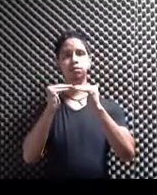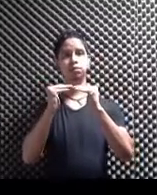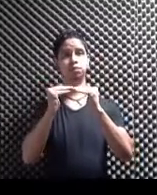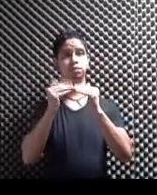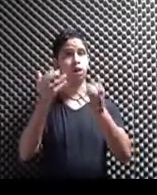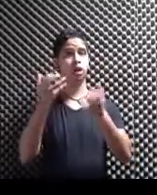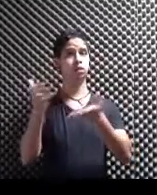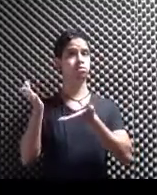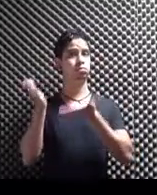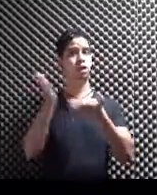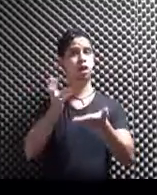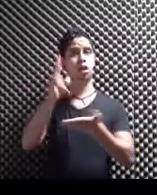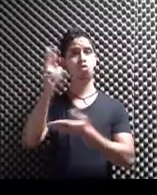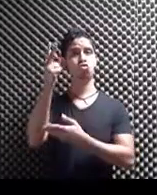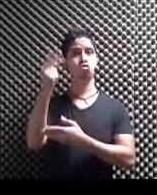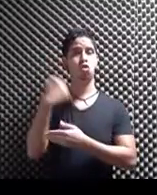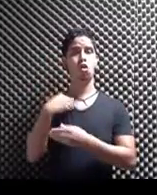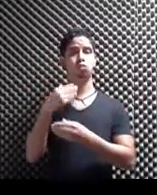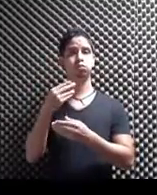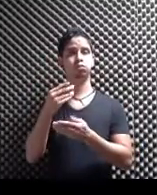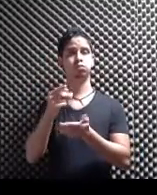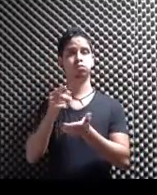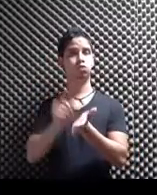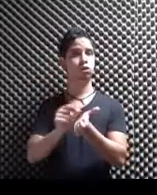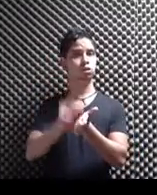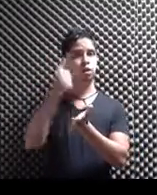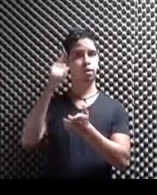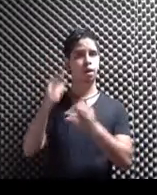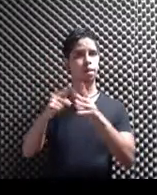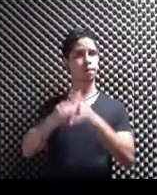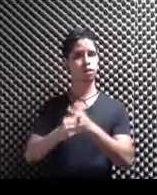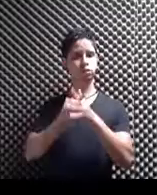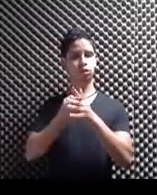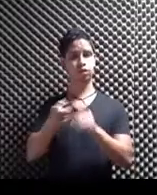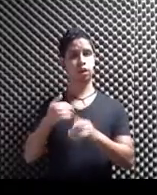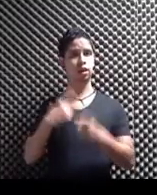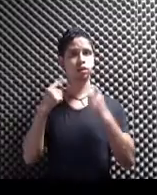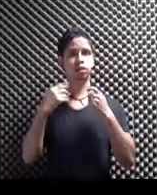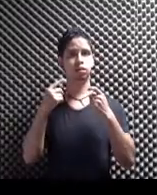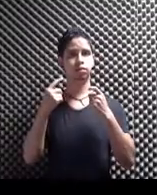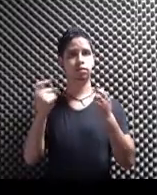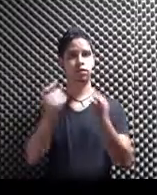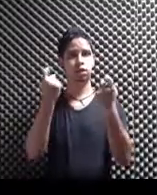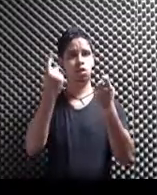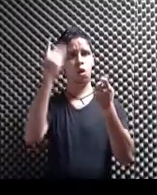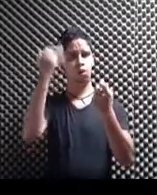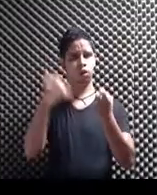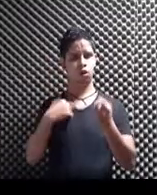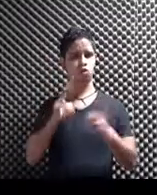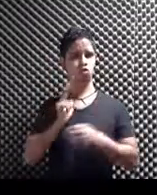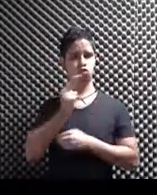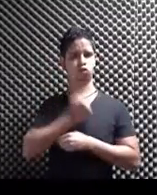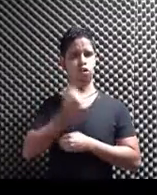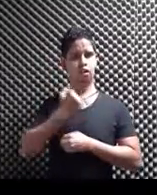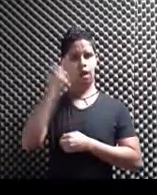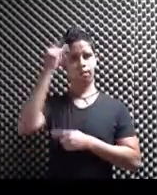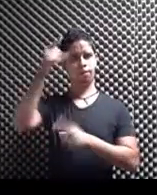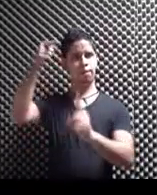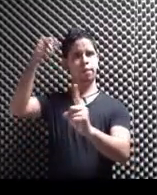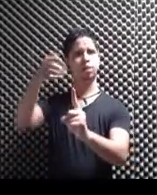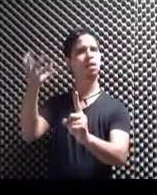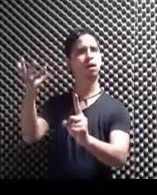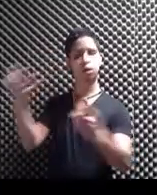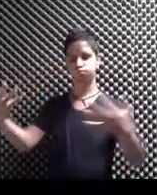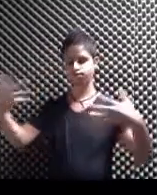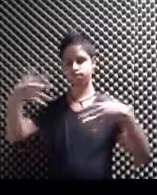dos noticias para comenzar este gran aniversario, ¿verdad? De Artefusión, que a eso nos dedicamos, a integrar y a